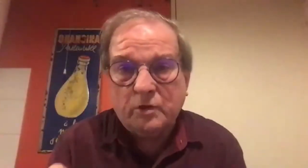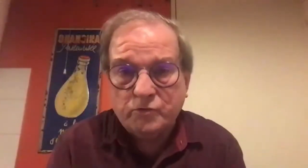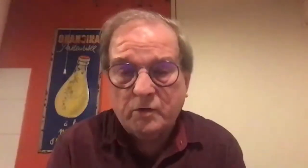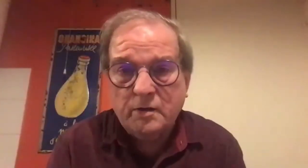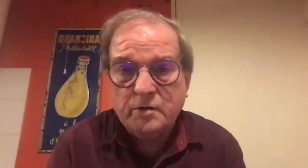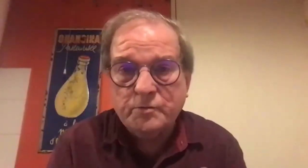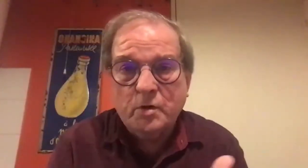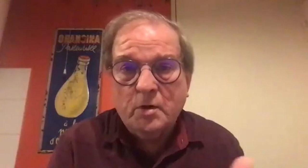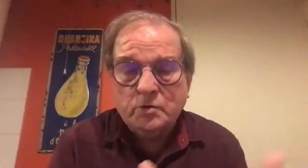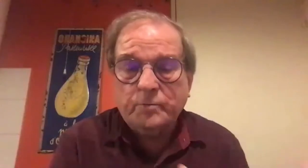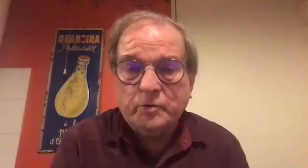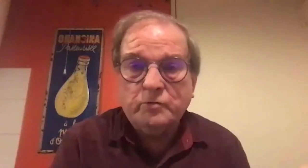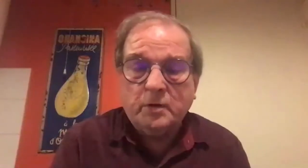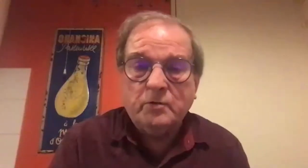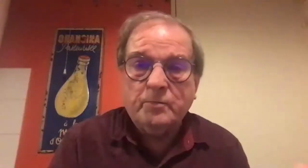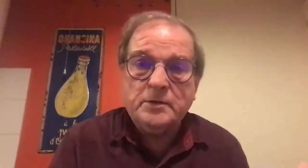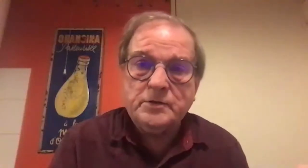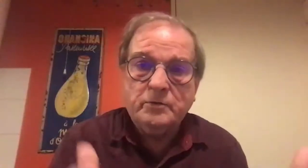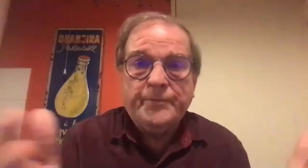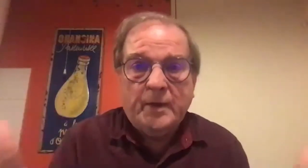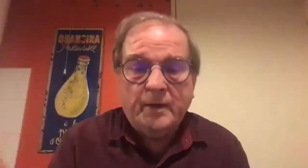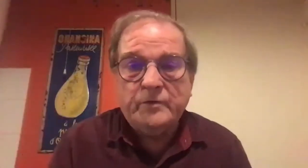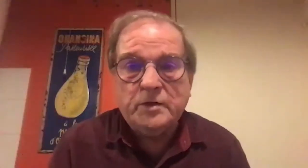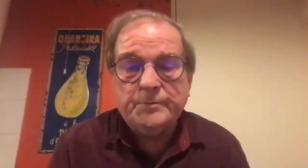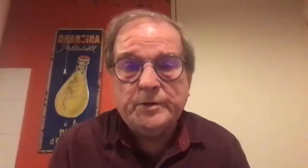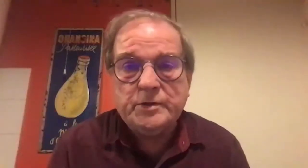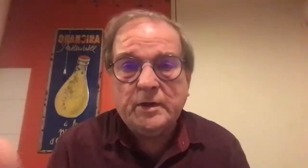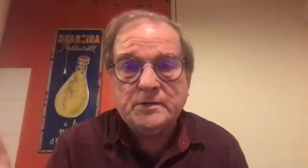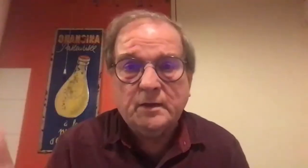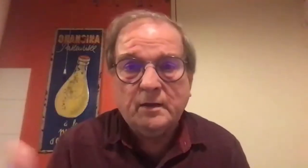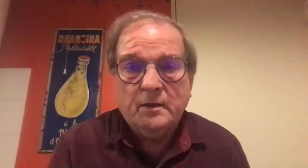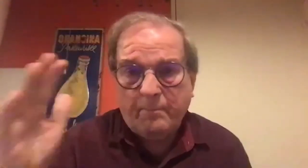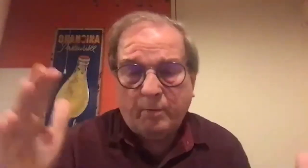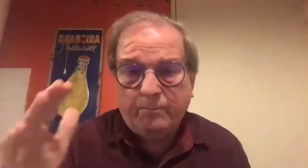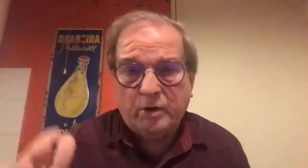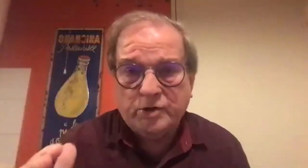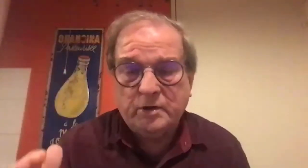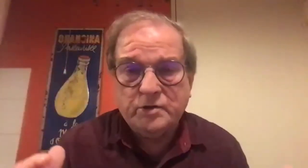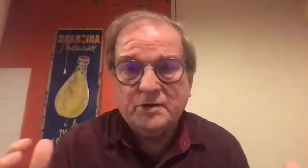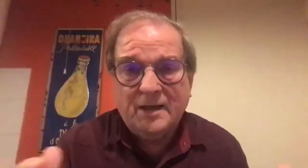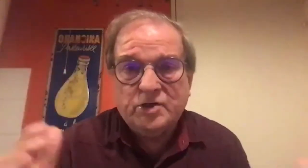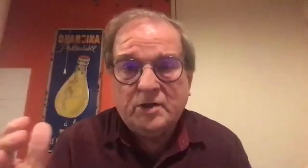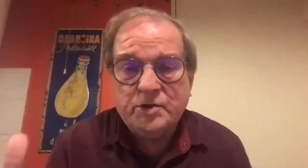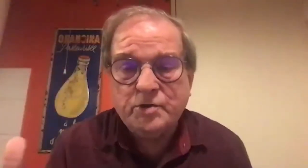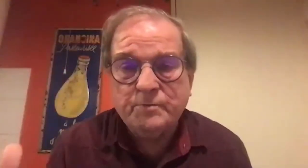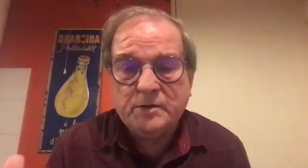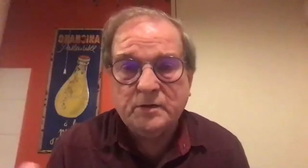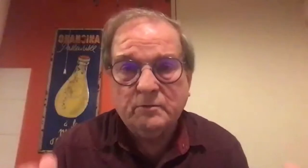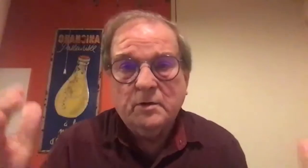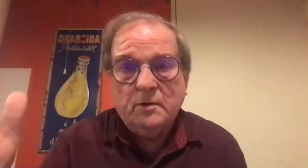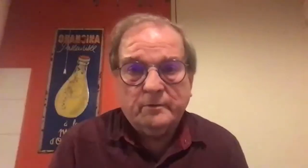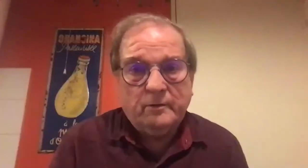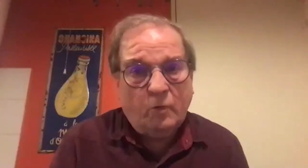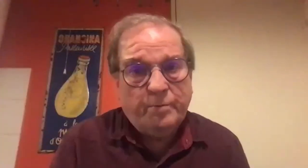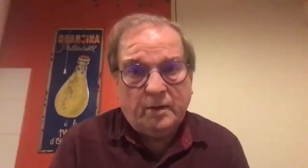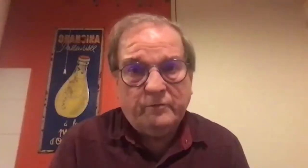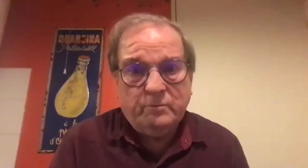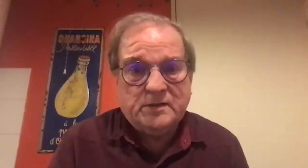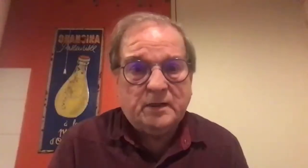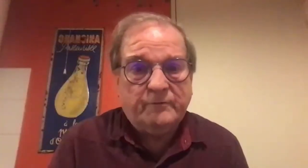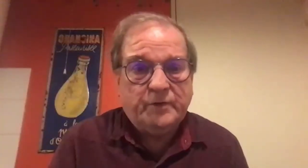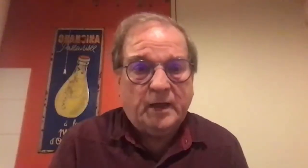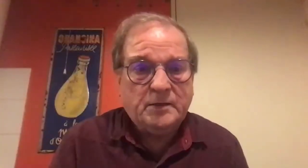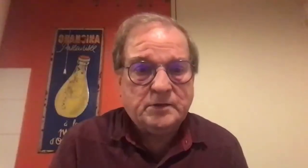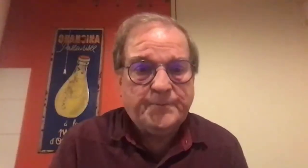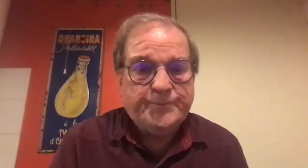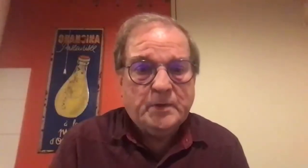força do nacionalismo, sobretudo aqui no Brasil, evidentemente que essa proposta de deslegitimação obteve uma